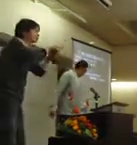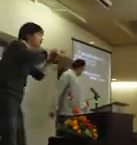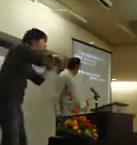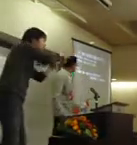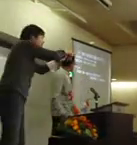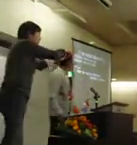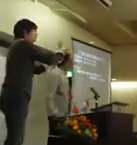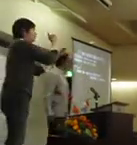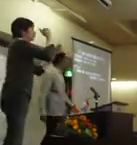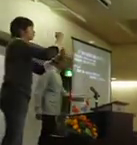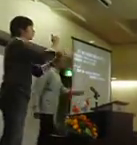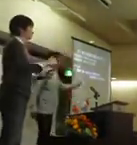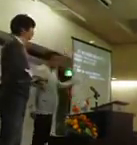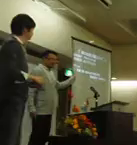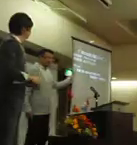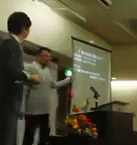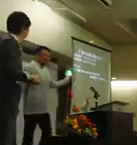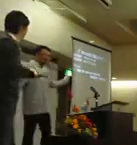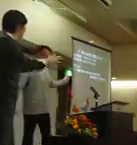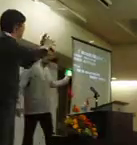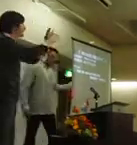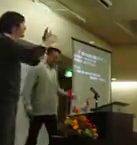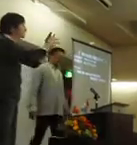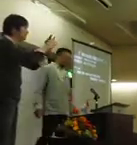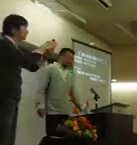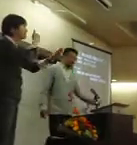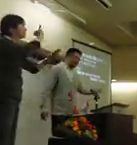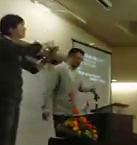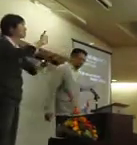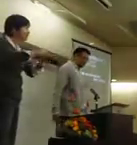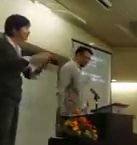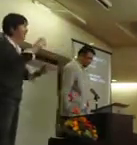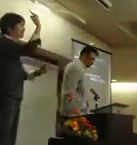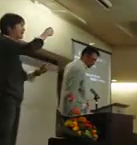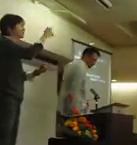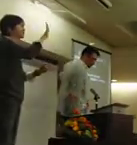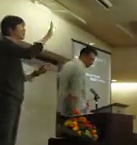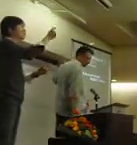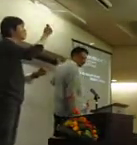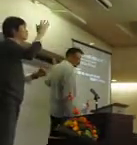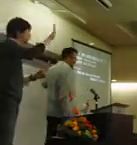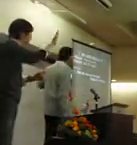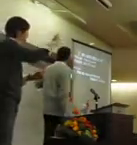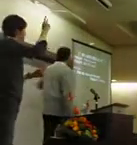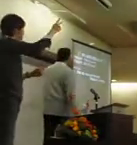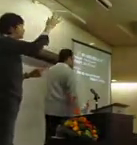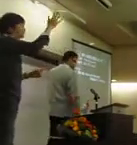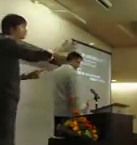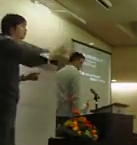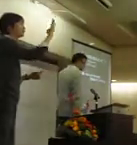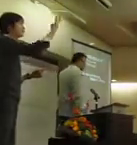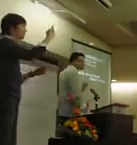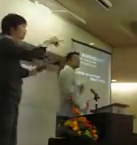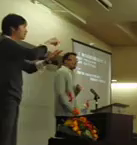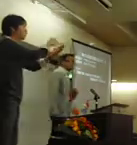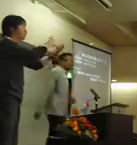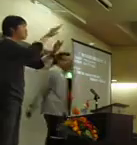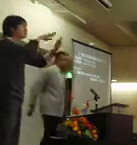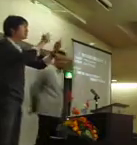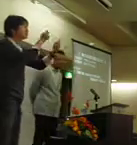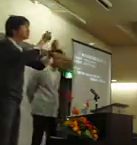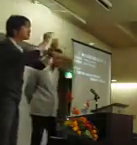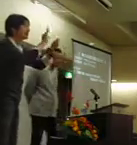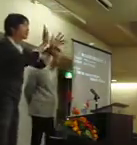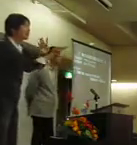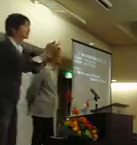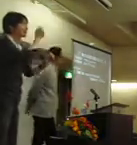う。関連聖句は第1テモテの2章の4節、